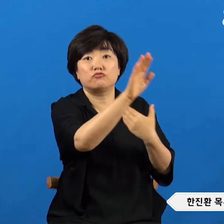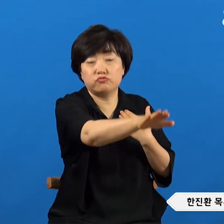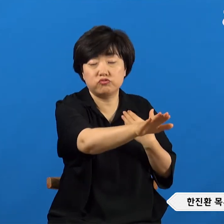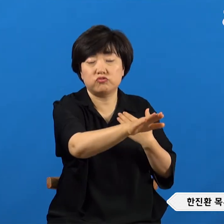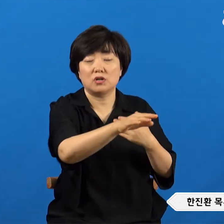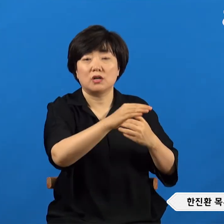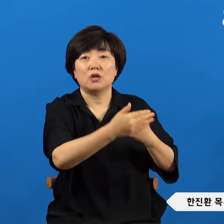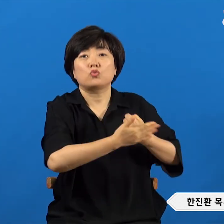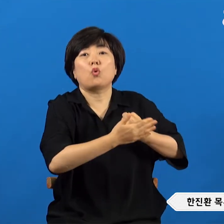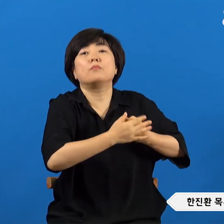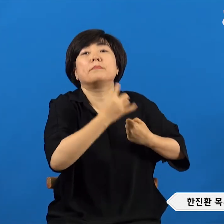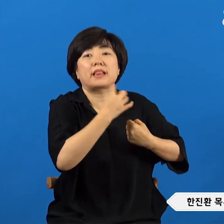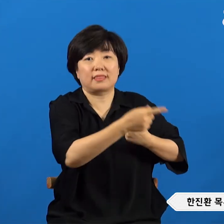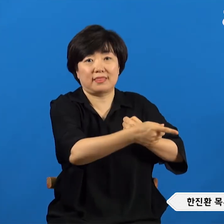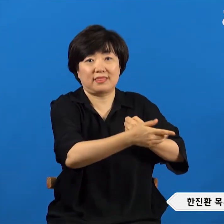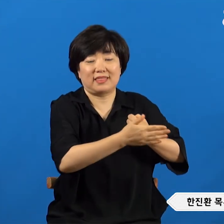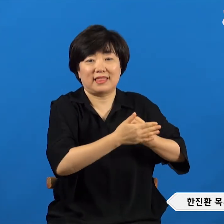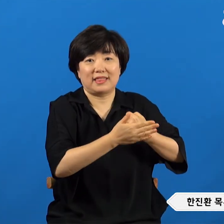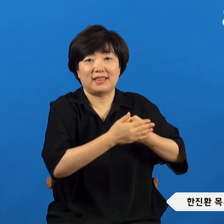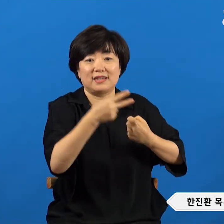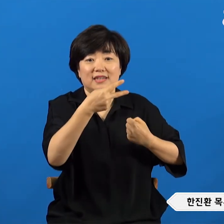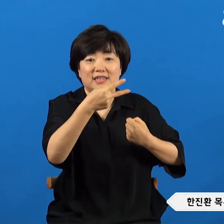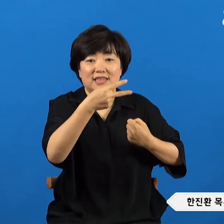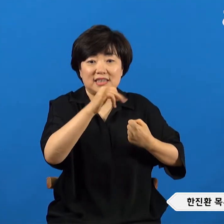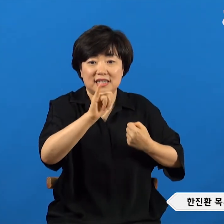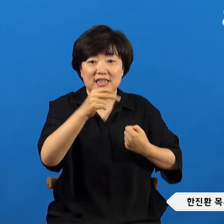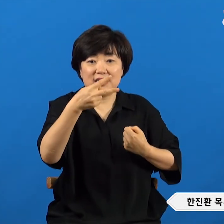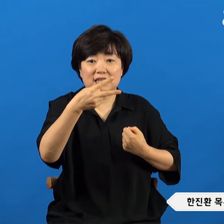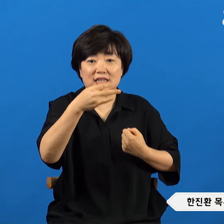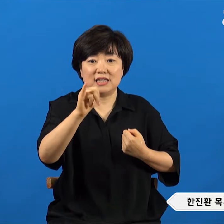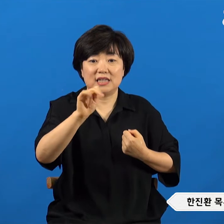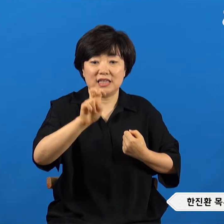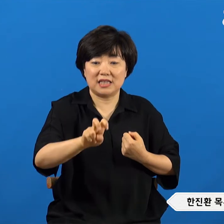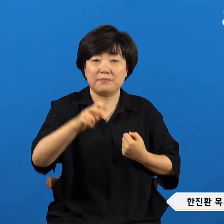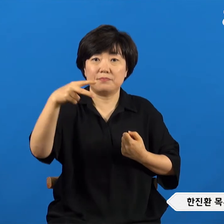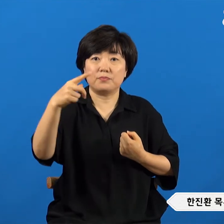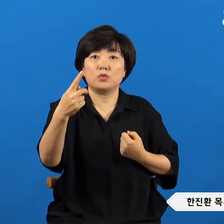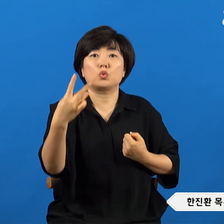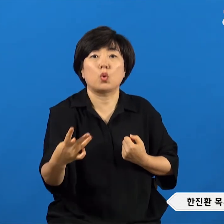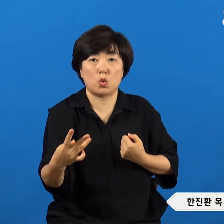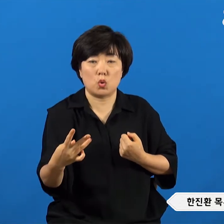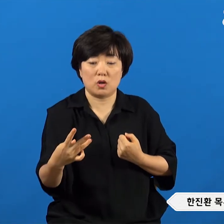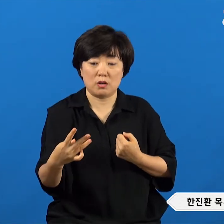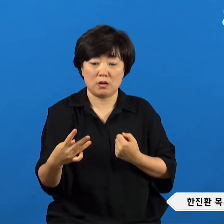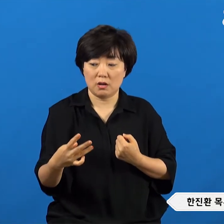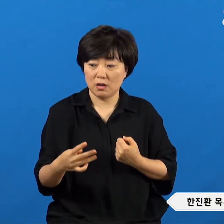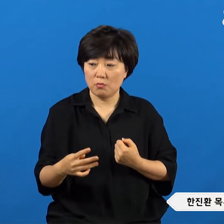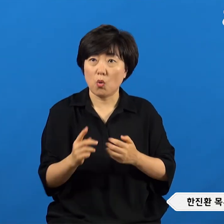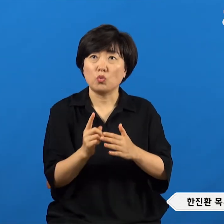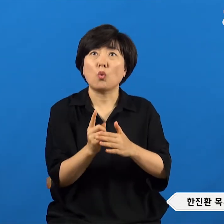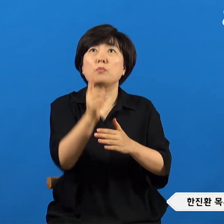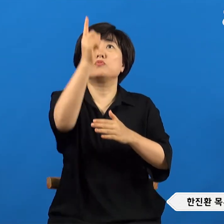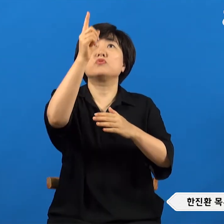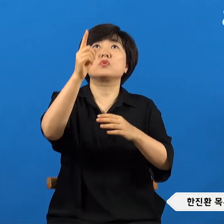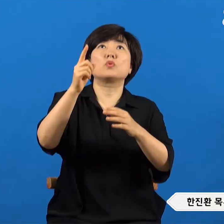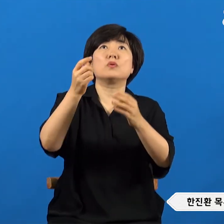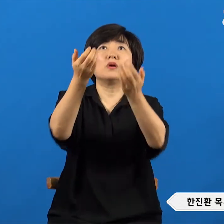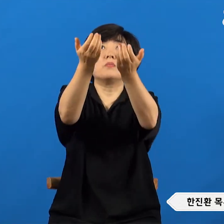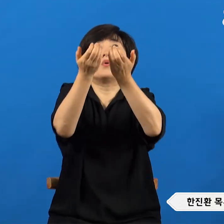정치인들에게는 백악관이 최종 목표이지만은 그러나 카터에게는 그것은 하나의 디딤돌에